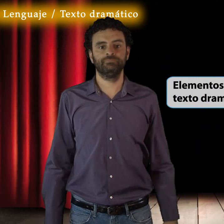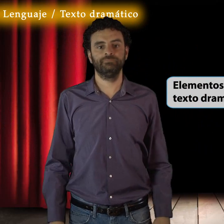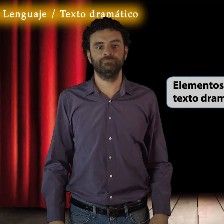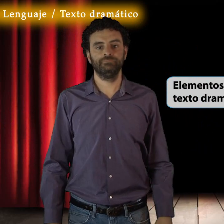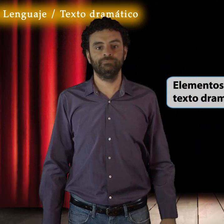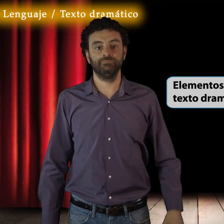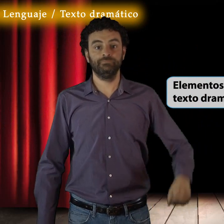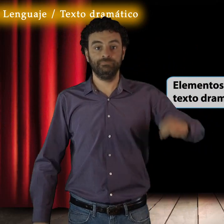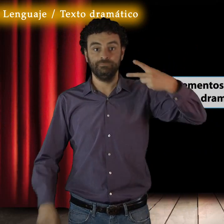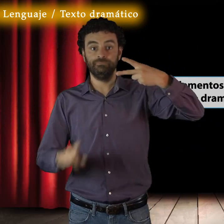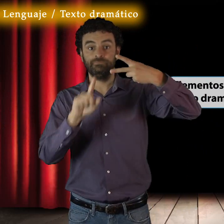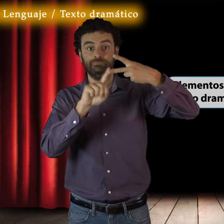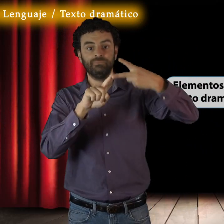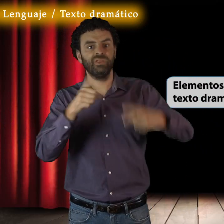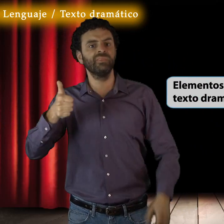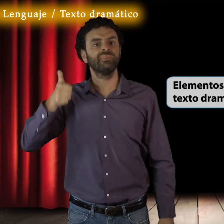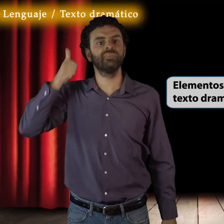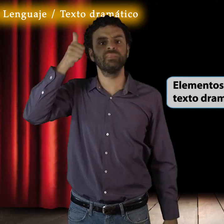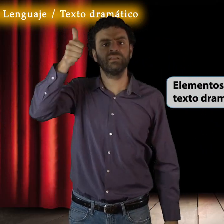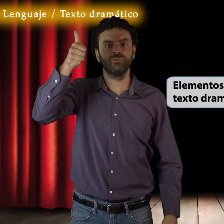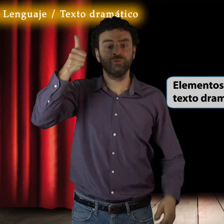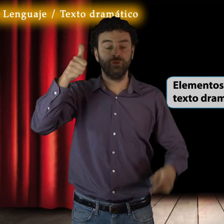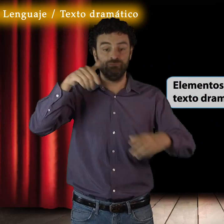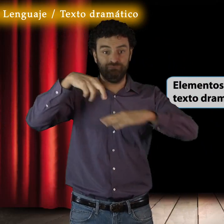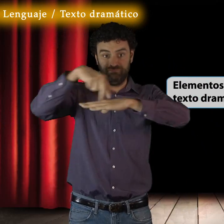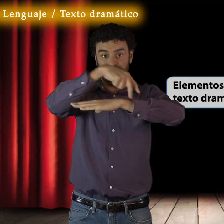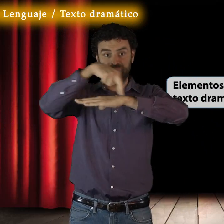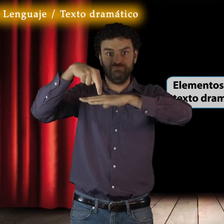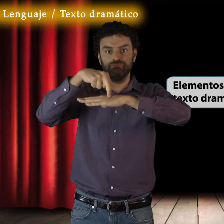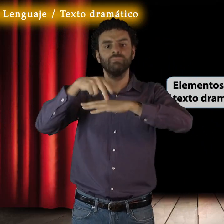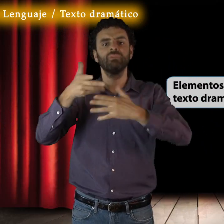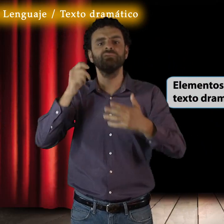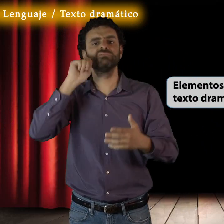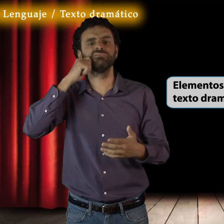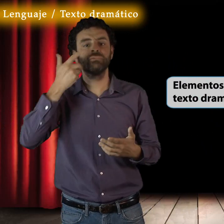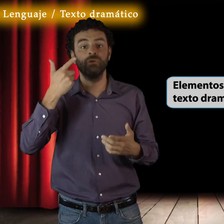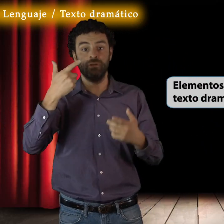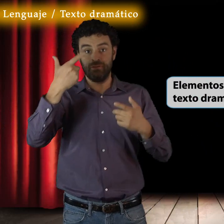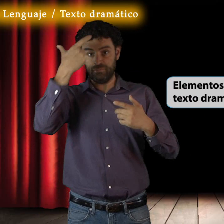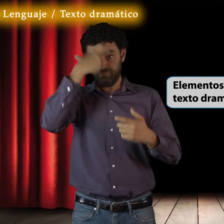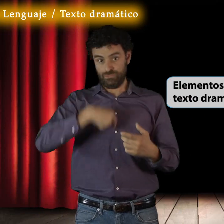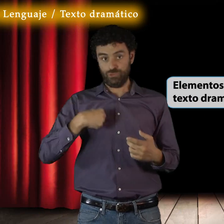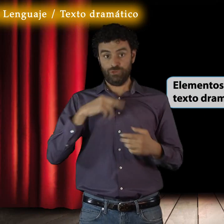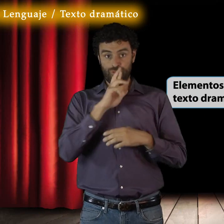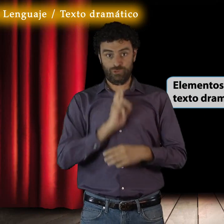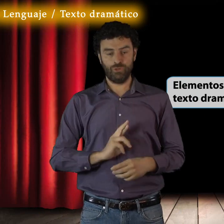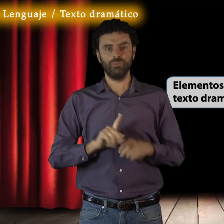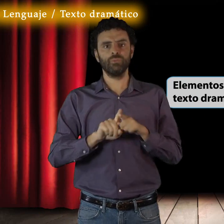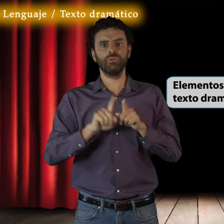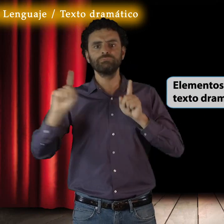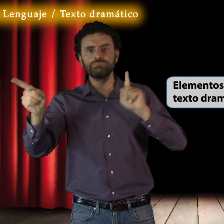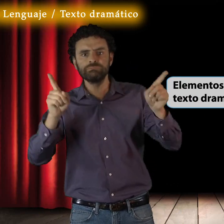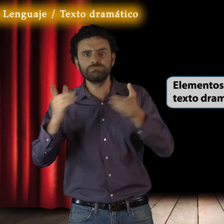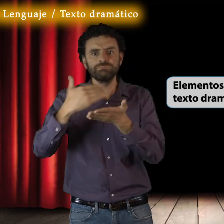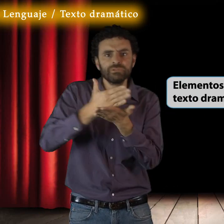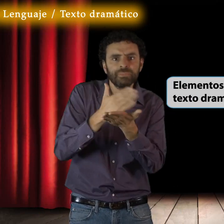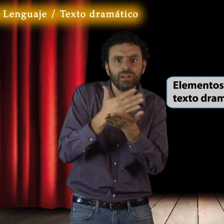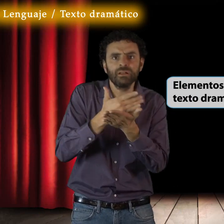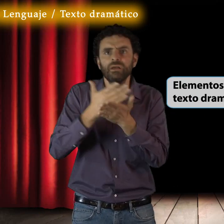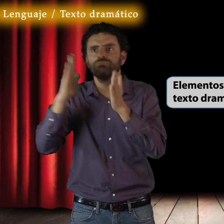acción segundo de escena se ocupa del montaje de la obra indica a los actores cómo quiere que sea